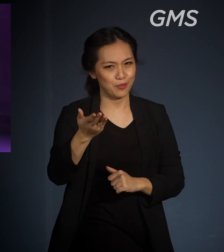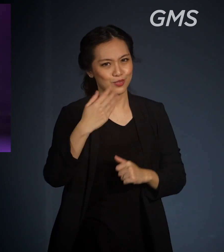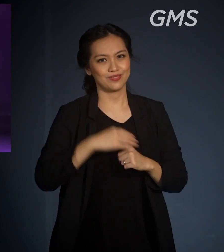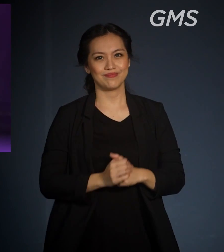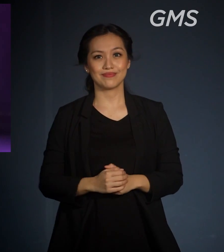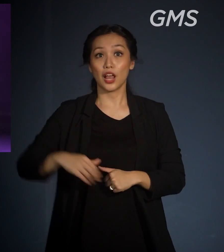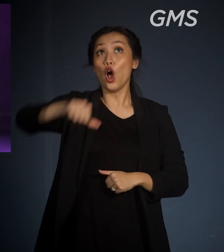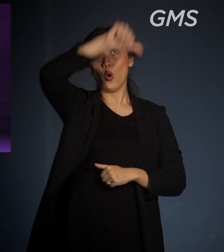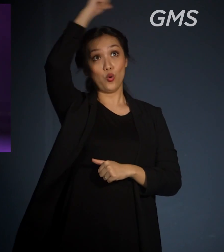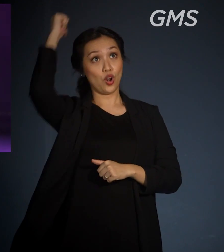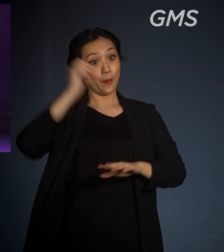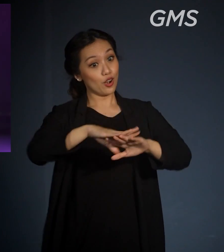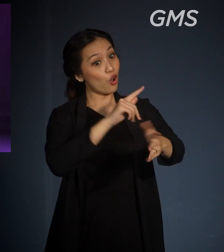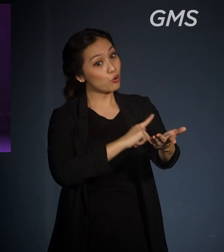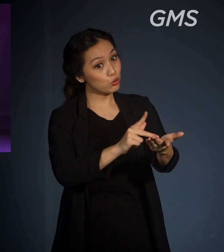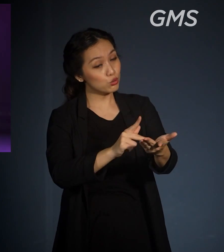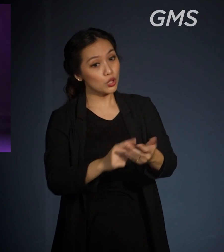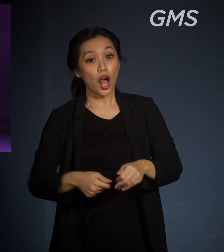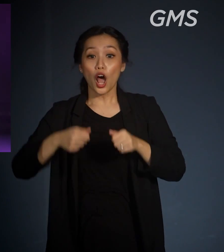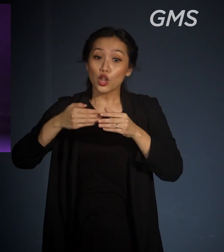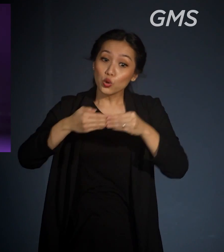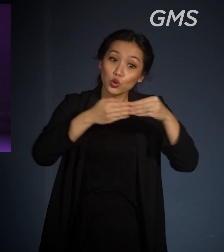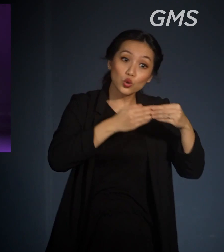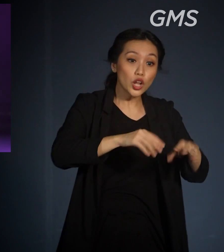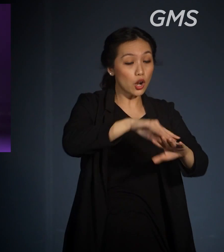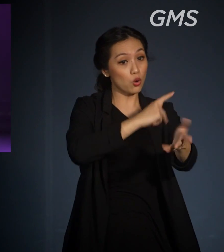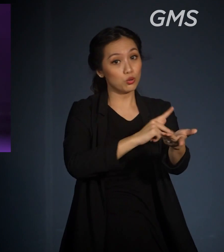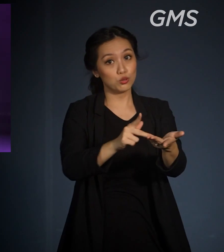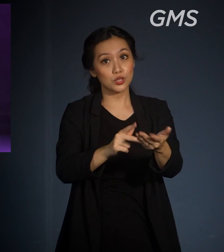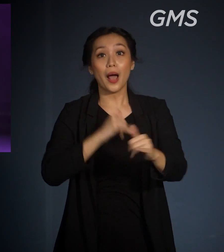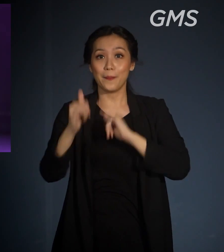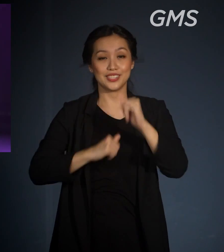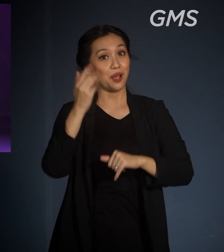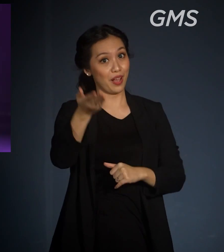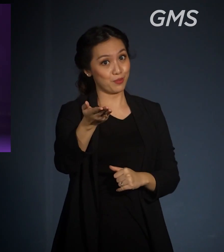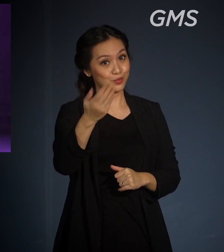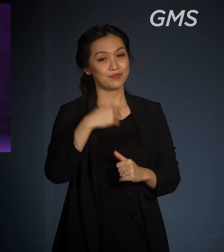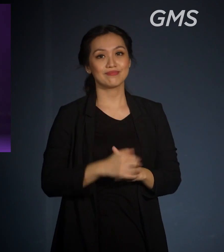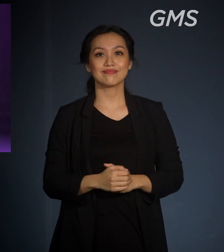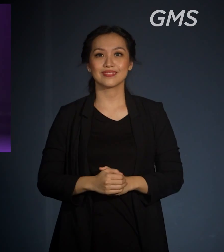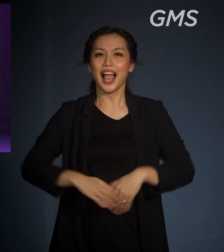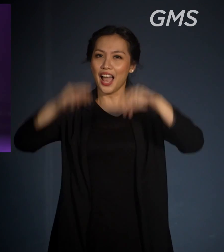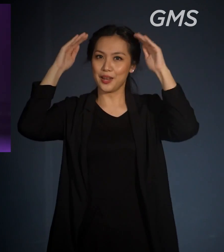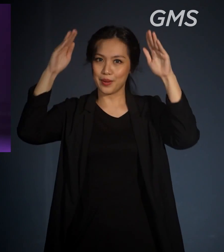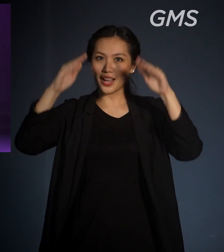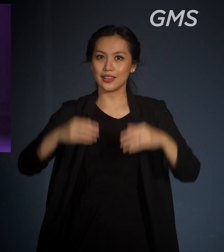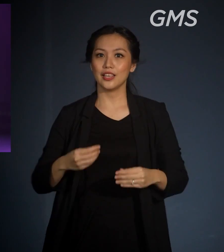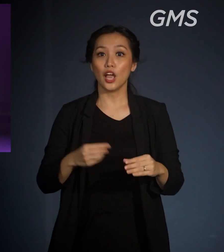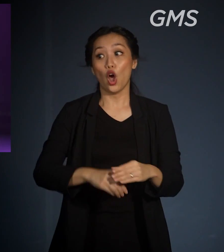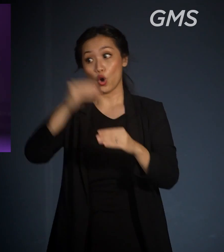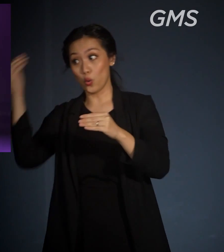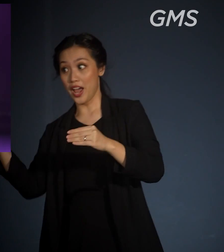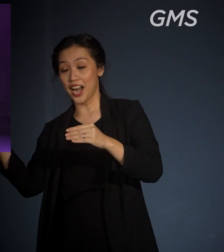Dan pengurapan Allah Roh Kudus, penyertaan dari Allah Roh Kudus menyertai hidupmu. Diberkatilah keluar dan